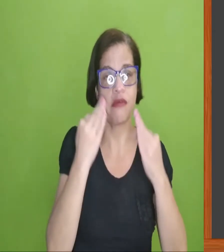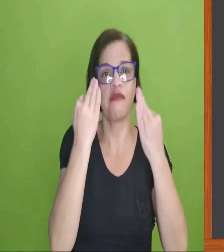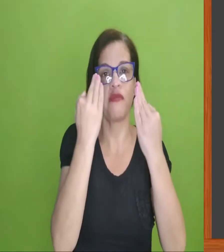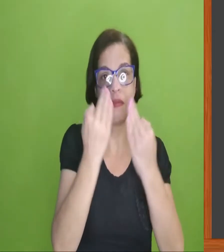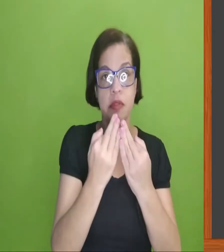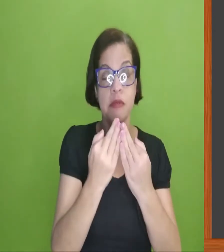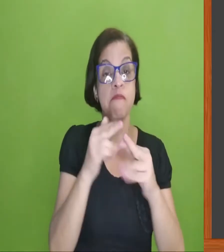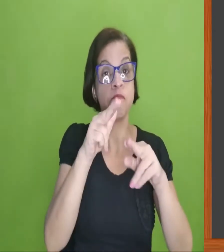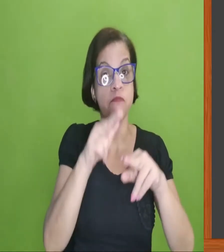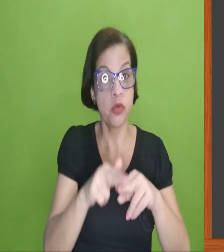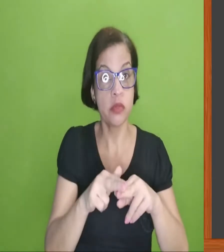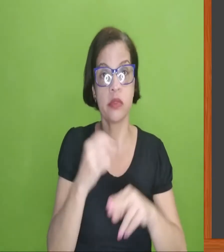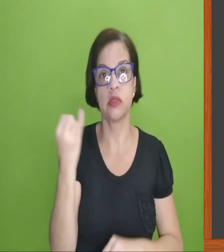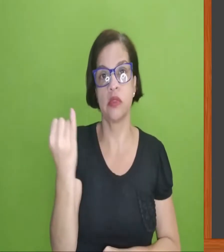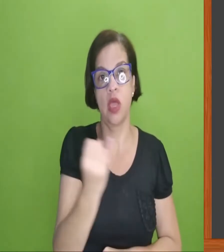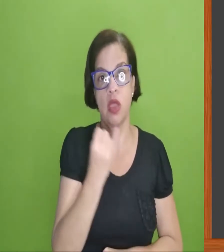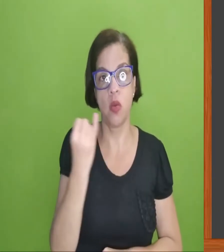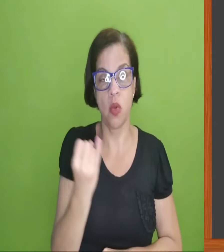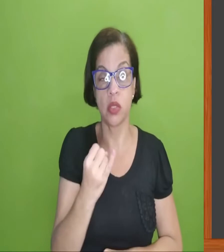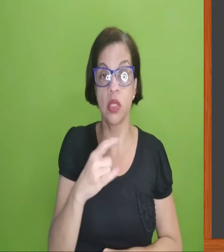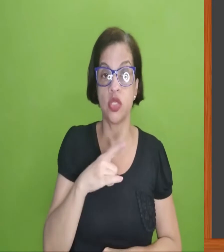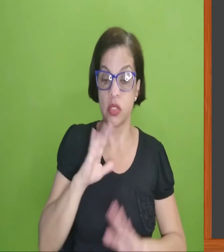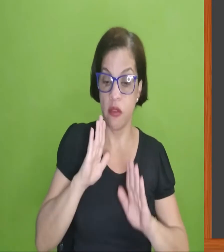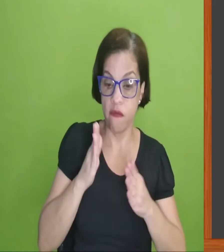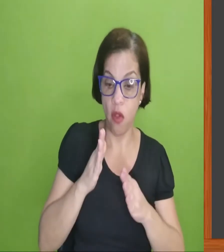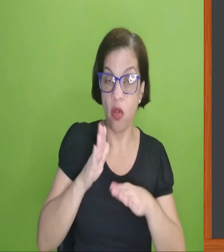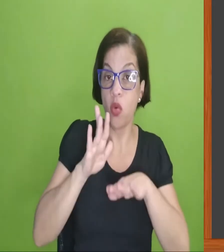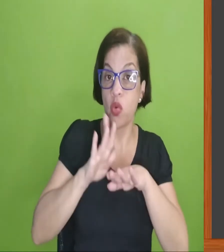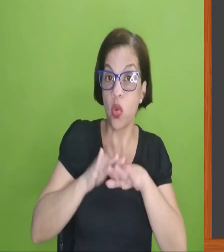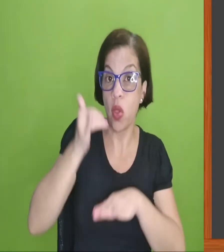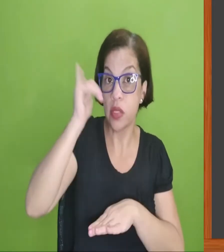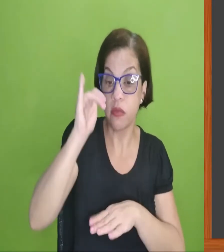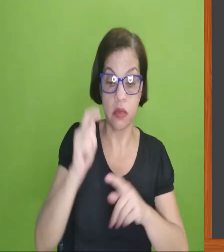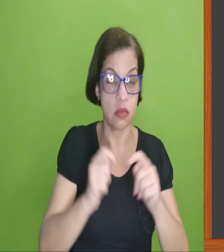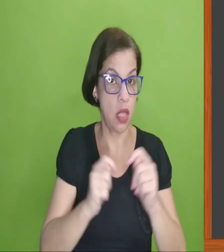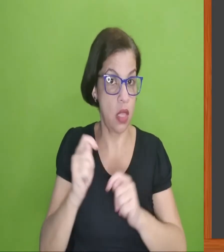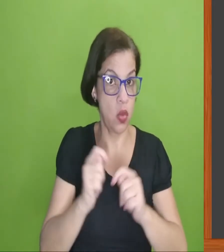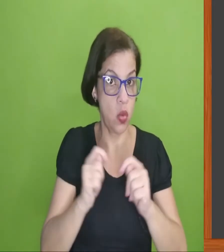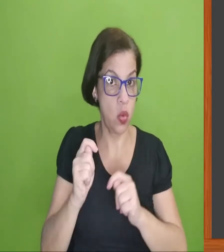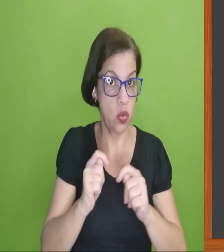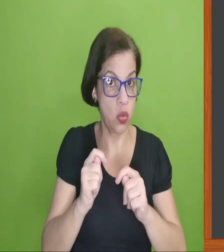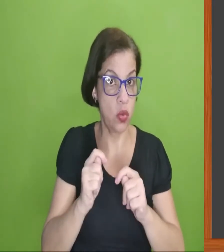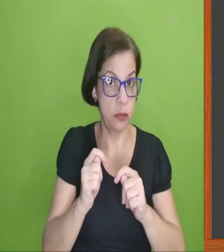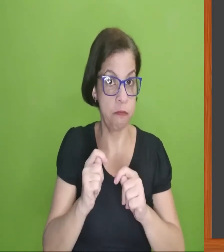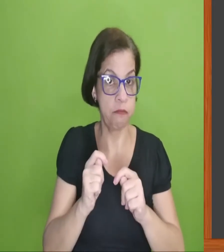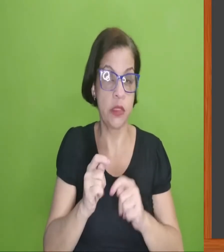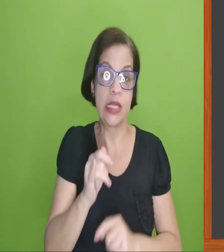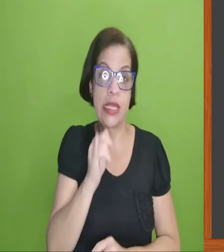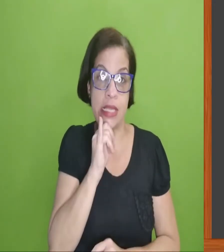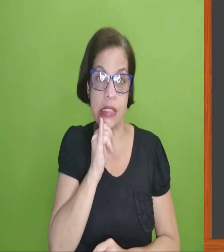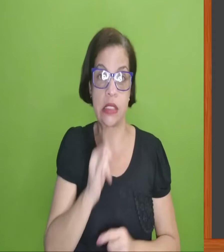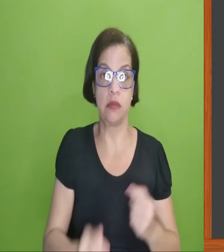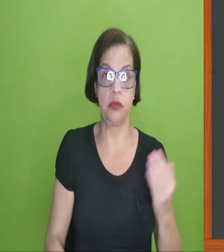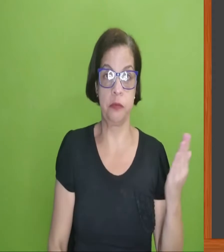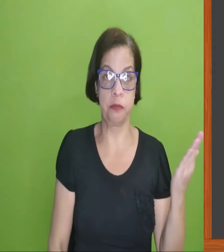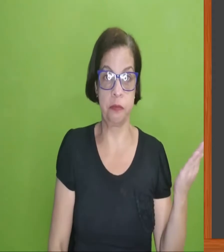familiar. Por isso mesmo, é muito importante que tenhamos foco na prevenção e no controle das comorbidades, como a